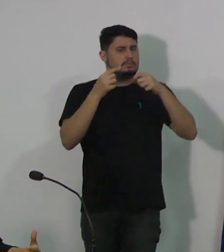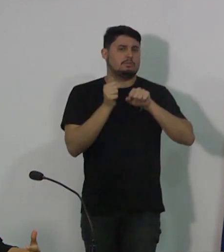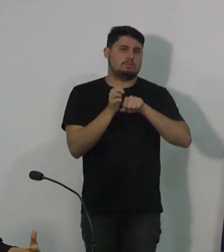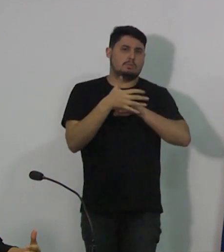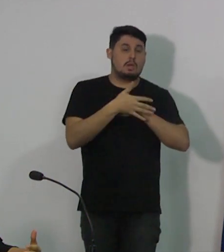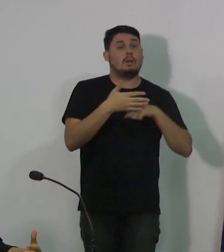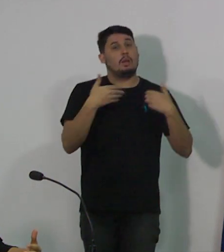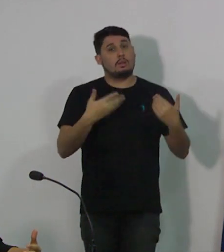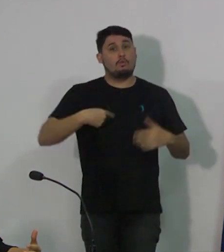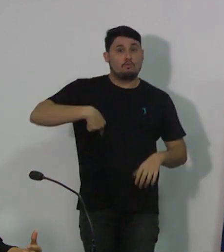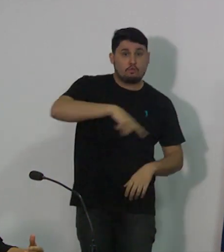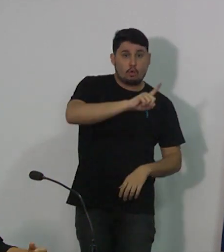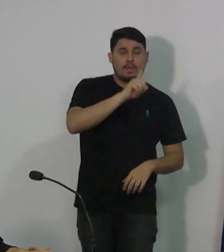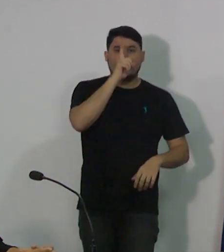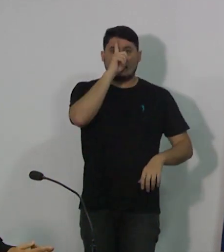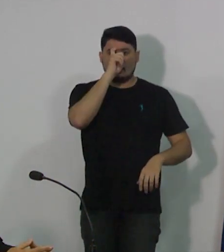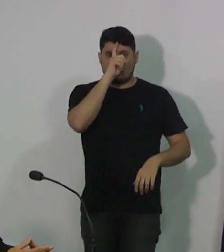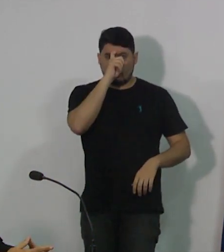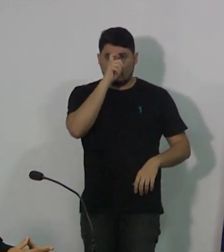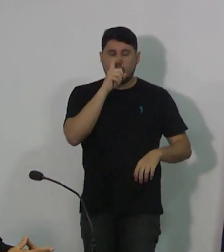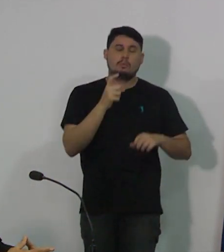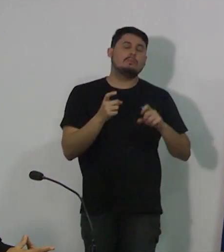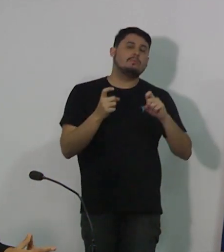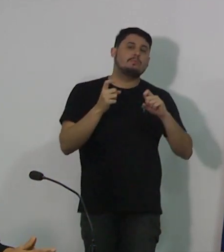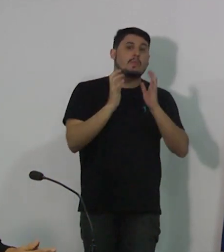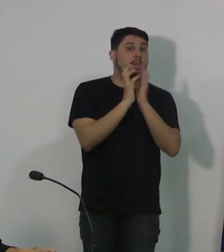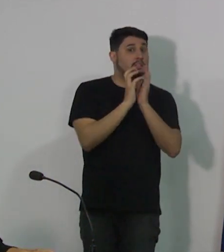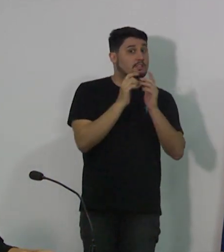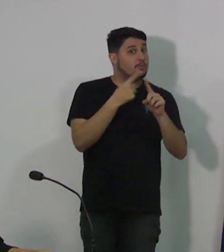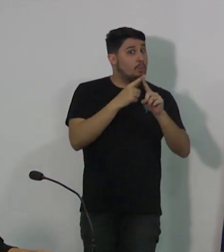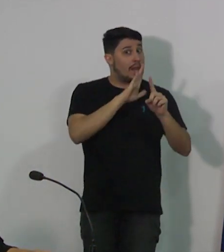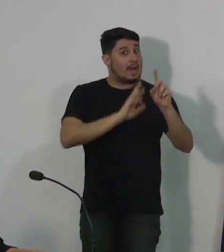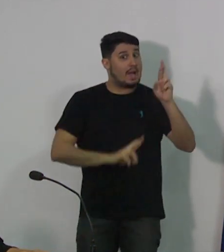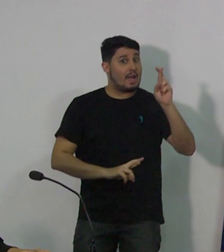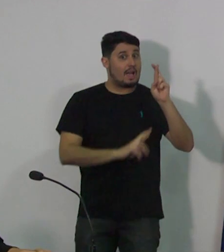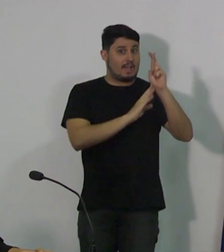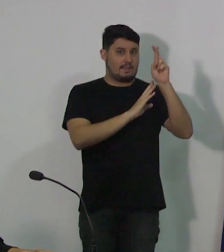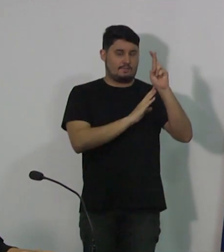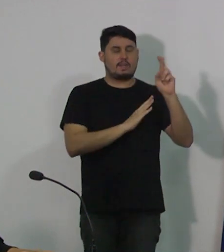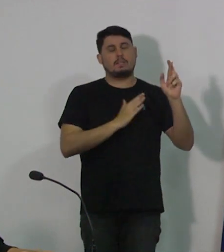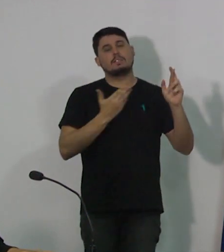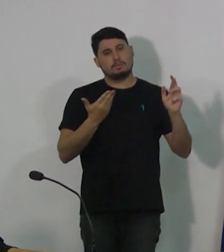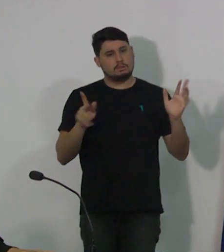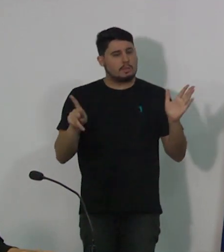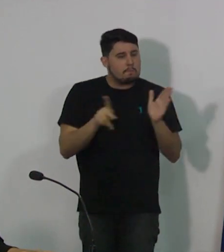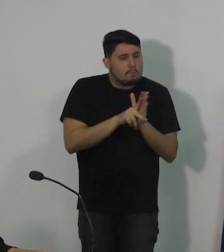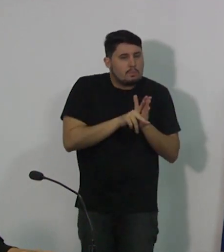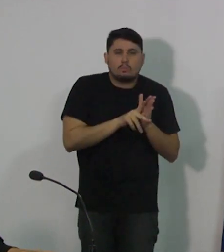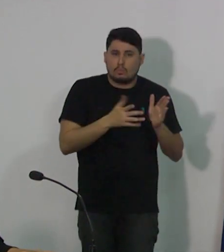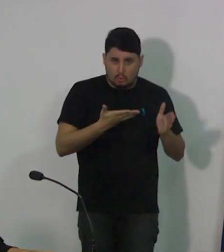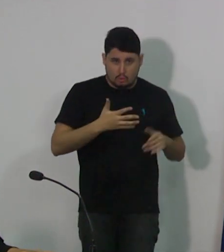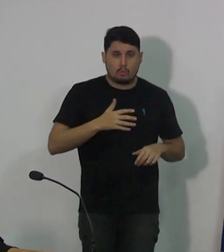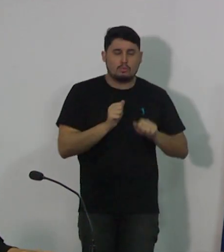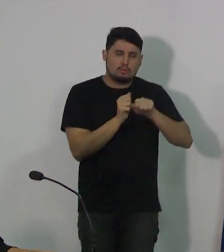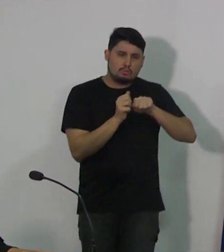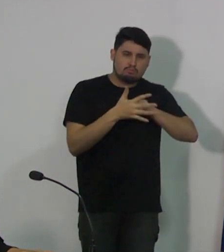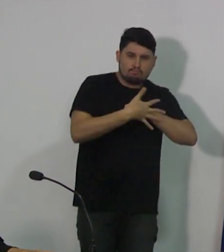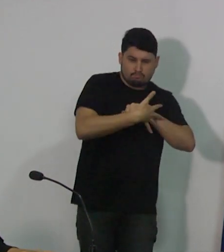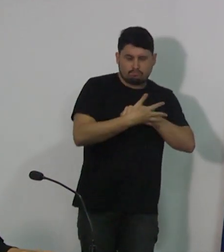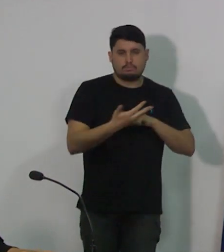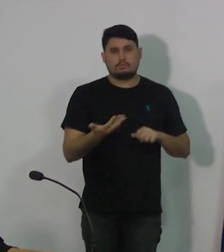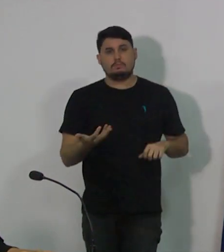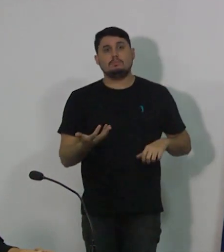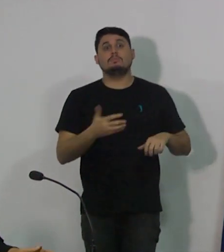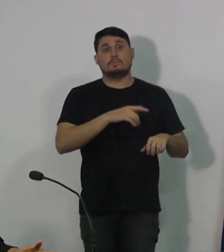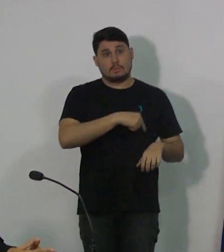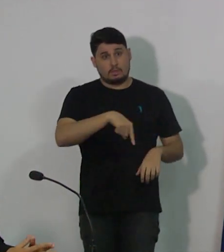momento, ainda mais ou menos no meio do mês de março. Ela teve no serviço, ela teve no hospital. Quando ela teve